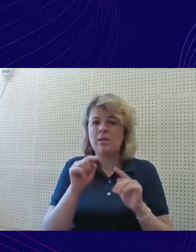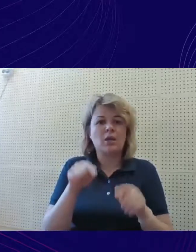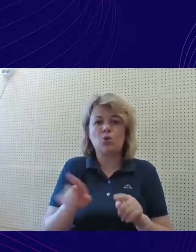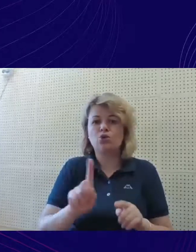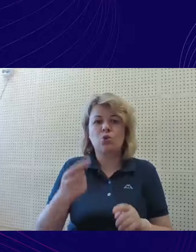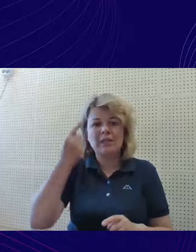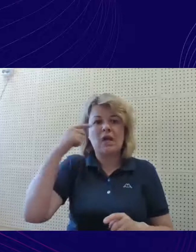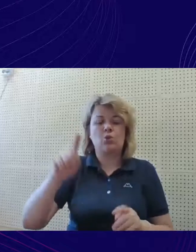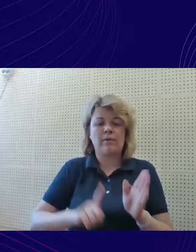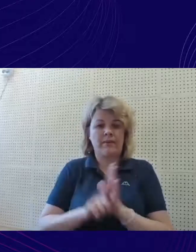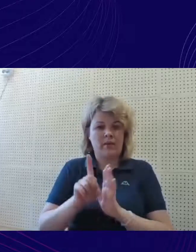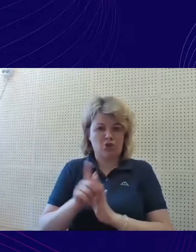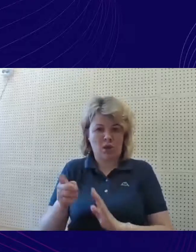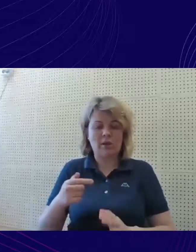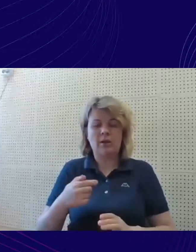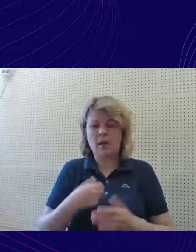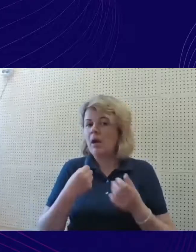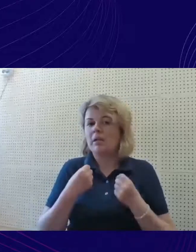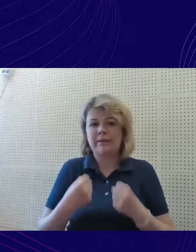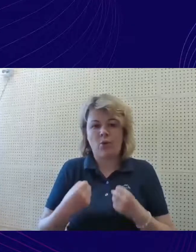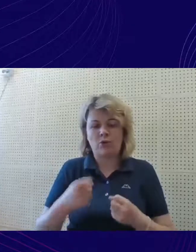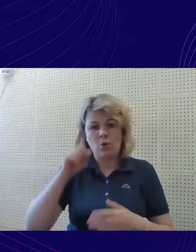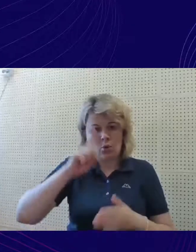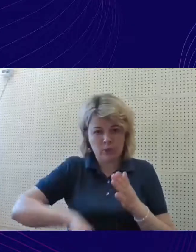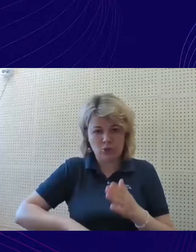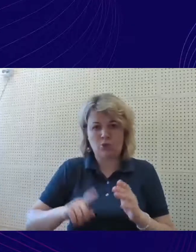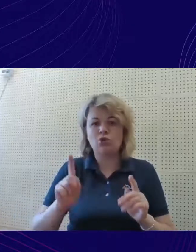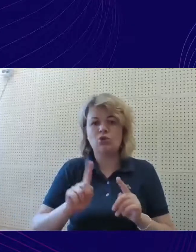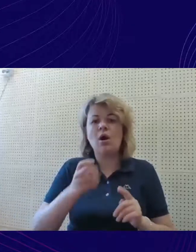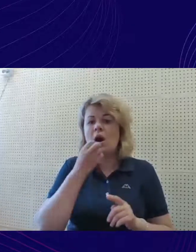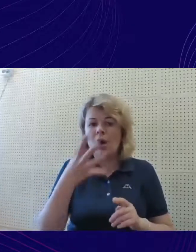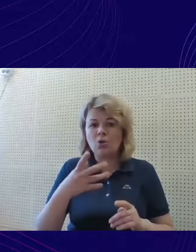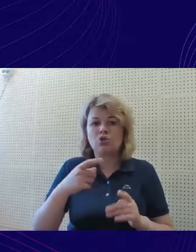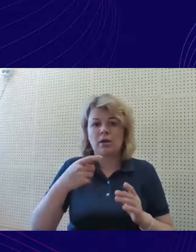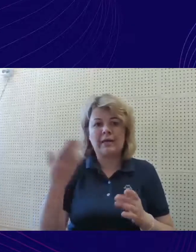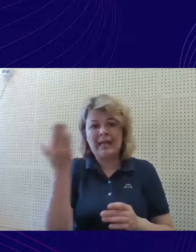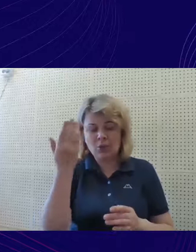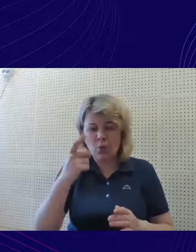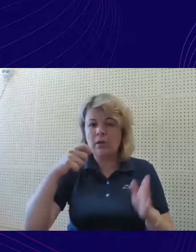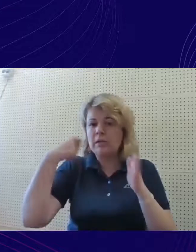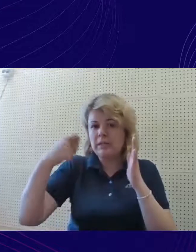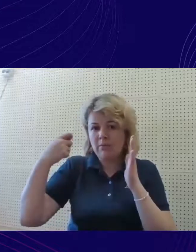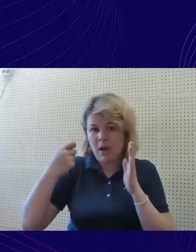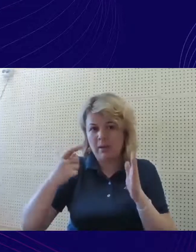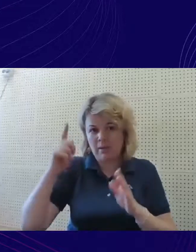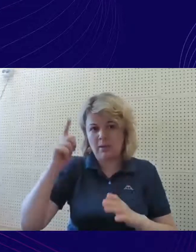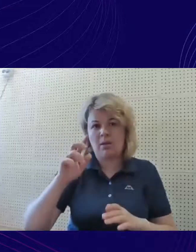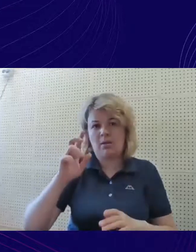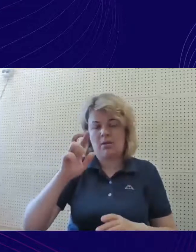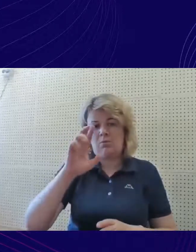Я твердо убежден, что кино снимает, хорошее кино снимает Господь Бог. Вот, потому что